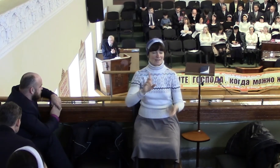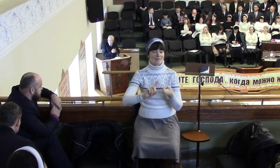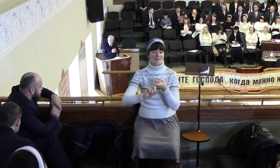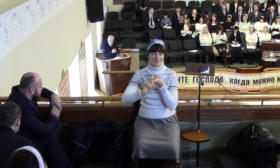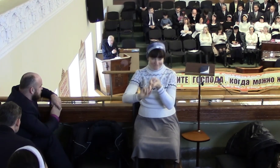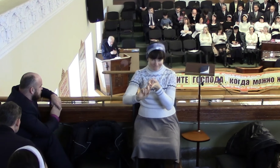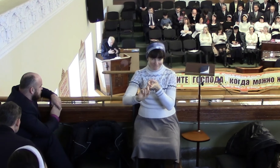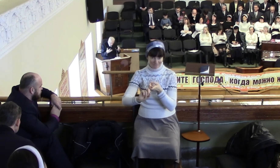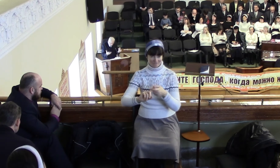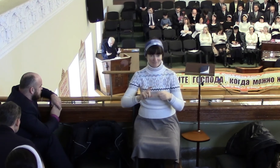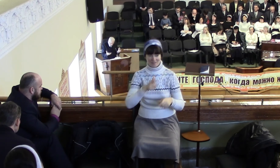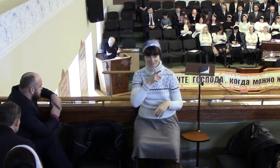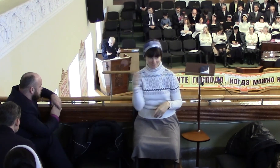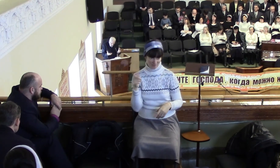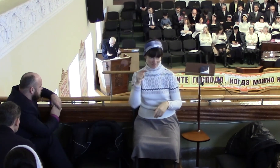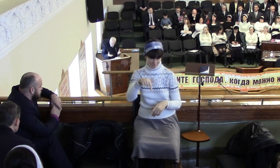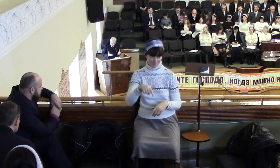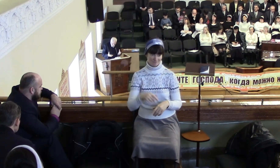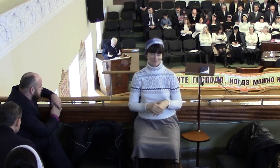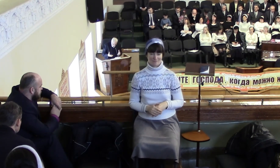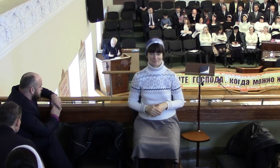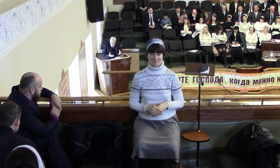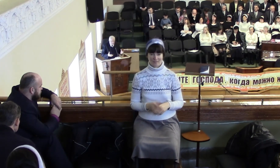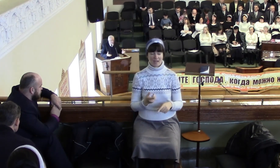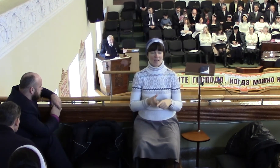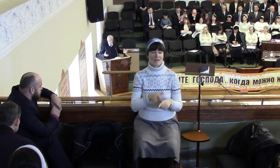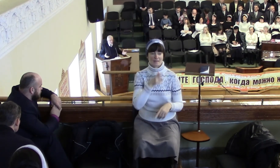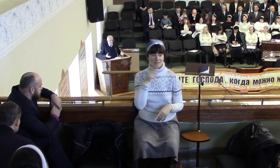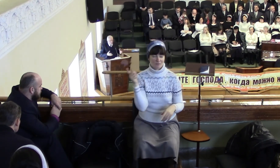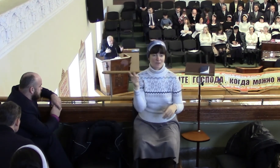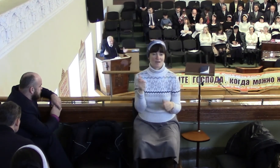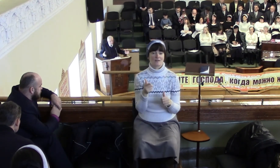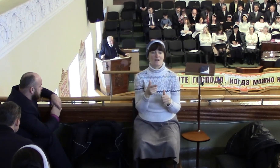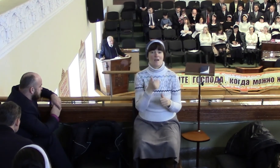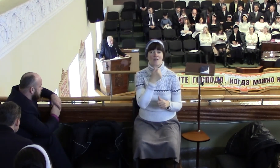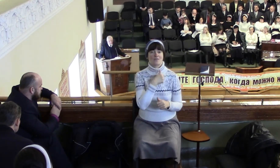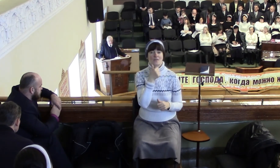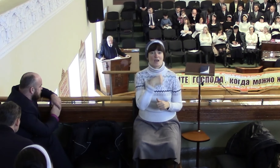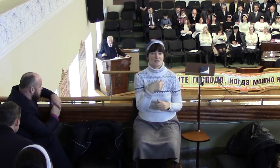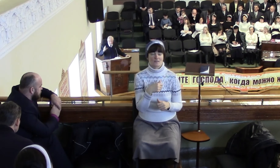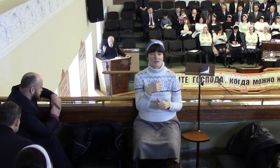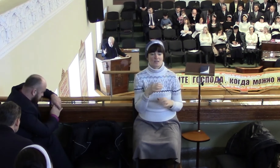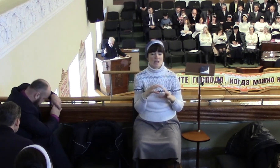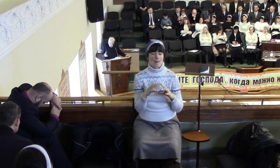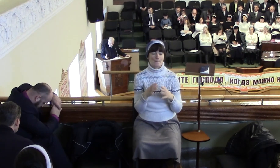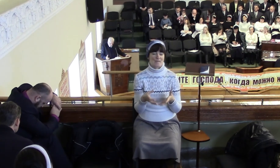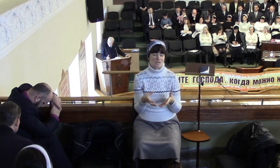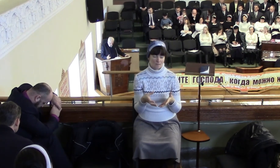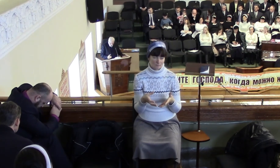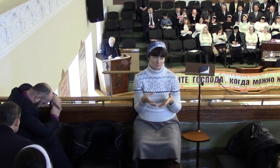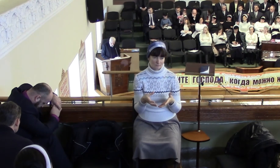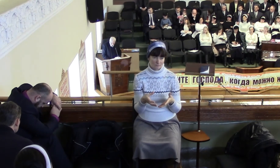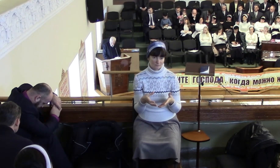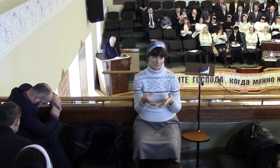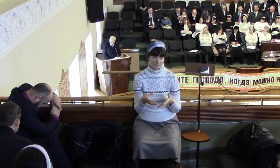сообразуйтесь с веком. Этот век, он назван в Евангелии, этот век миром. Этот мир, друзья